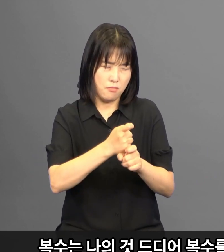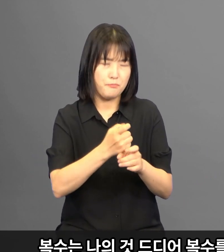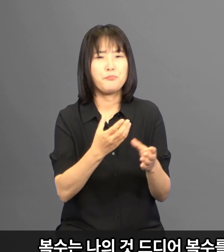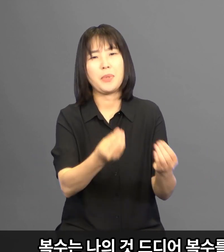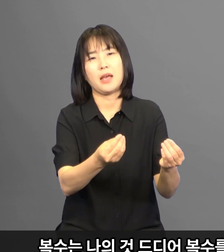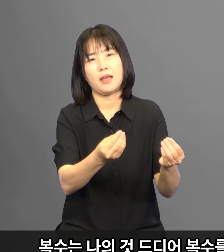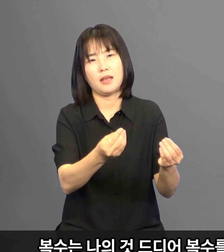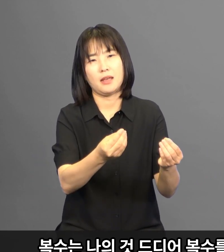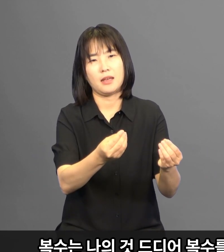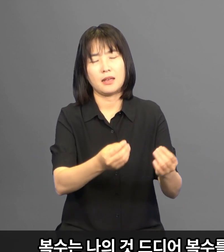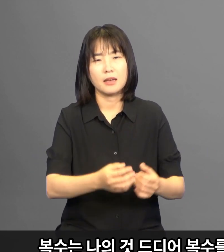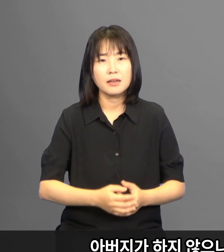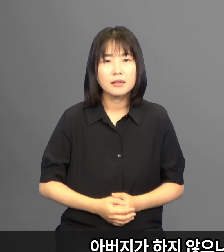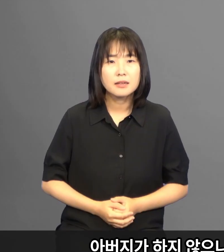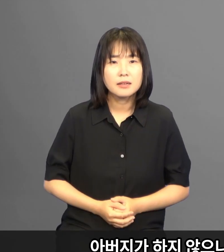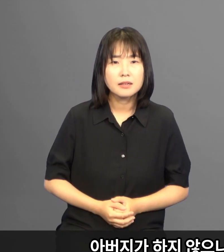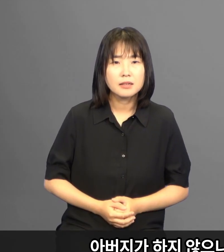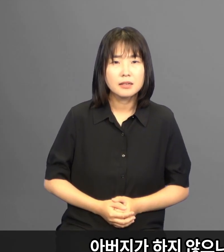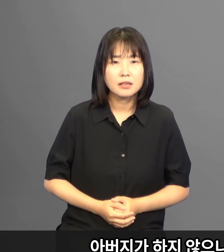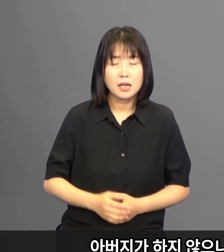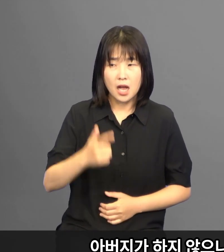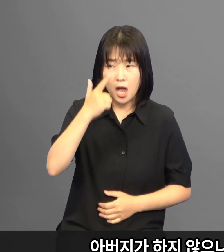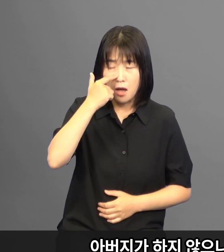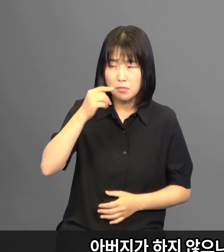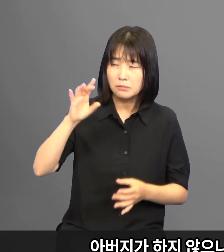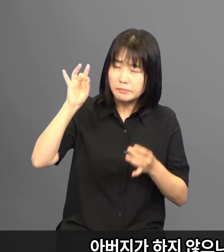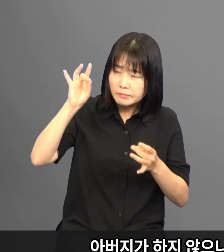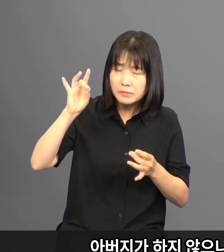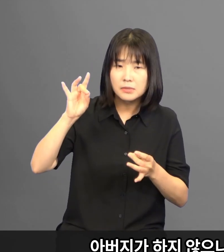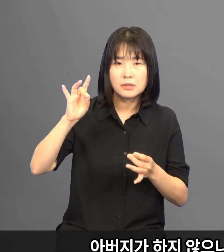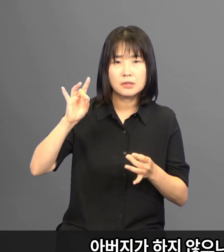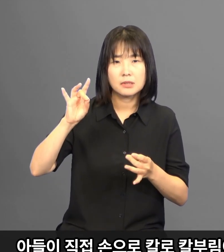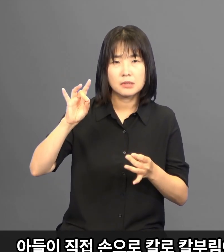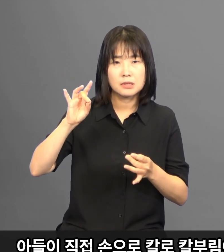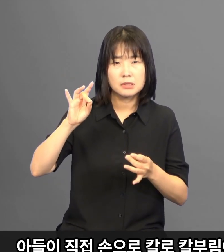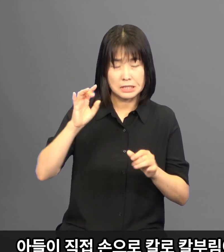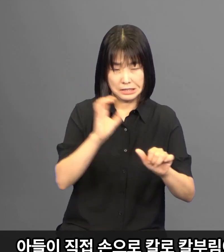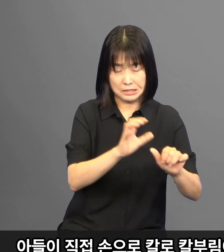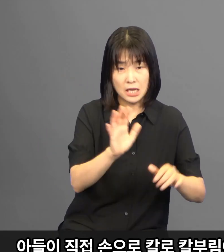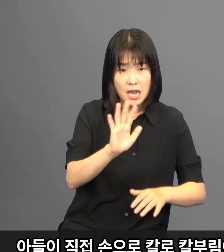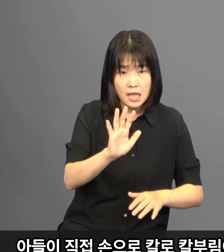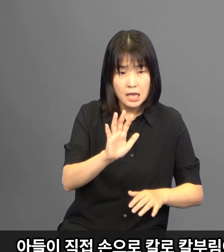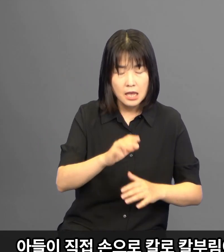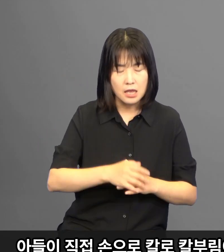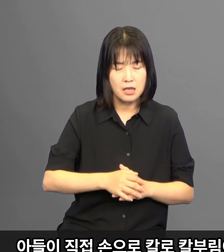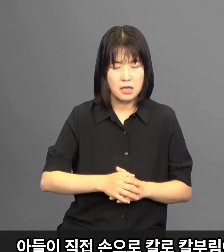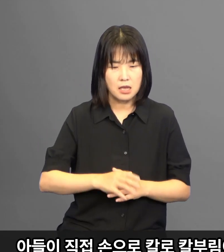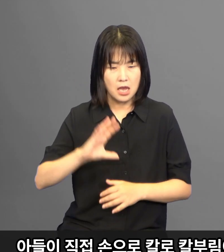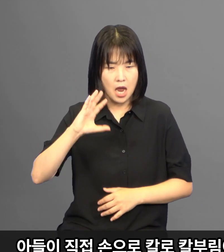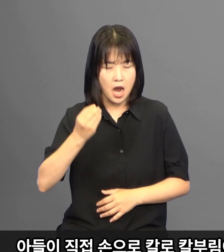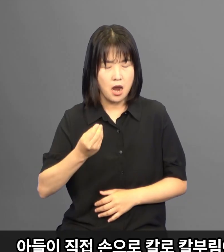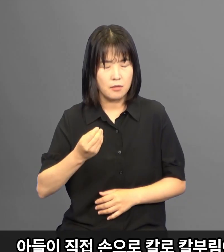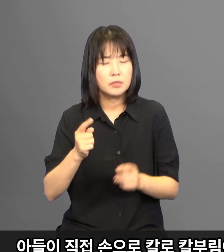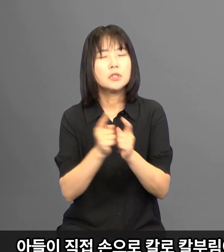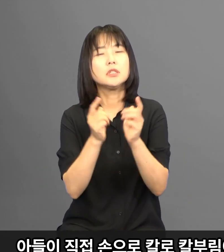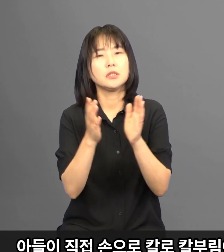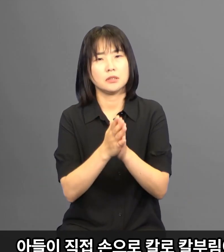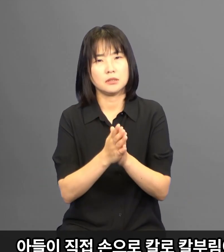여동생이 복수를 행했다. 아버지가 하지 않으니, 아버지가 징계하지 않으니 아들이 직접 손으로